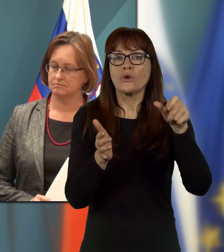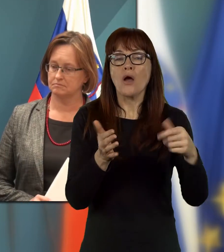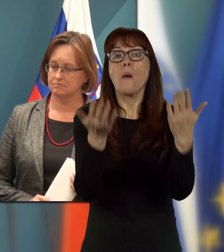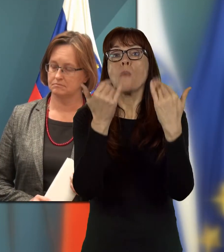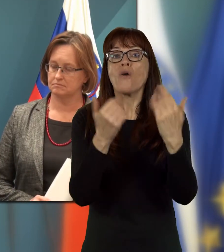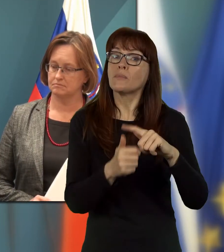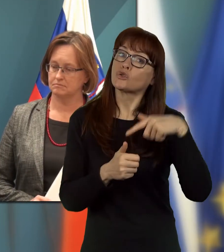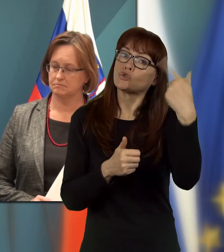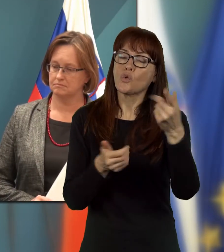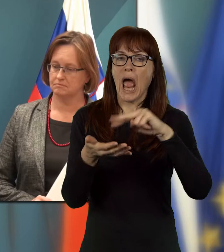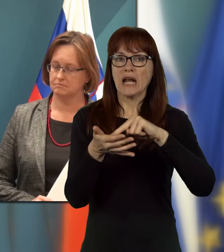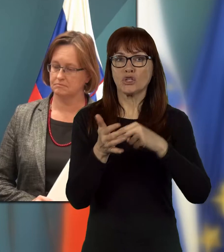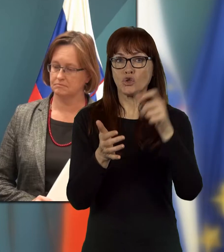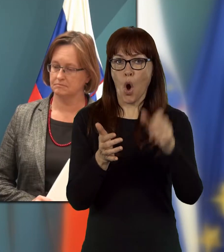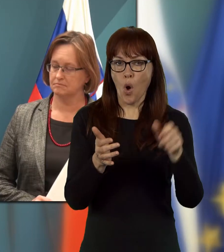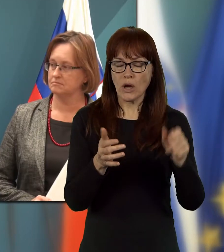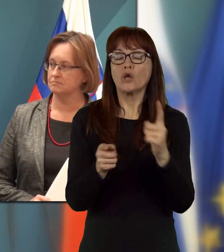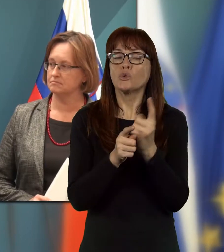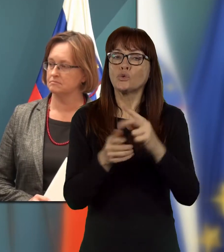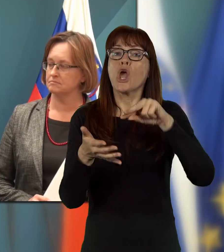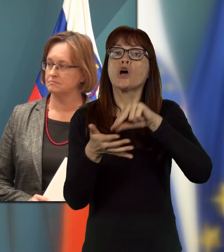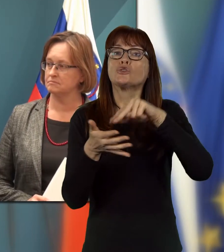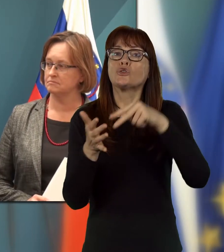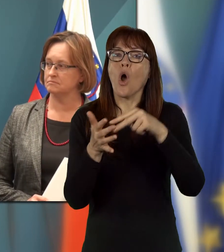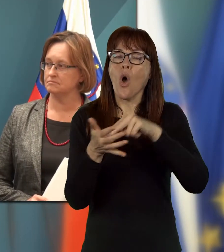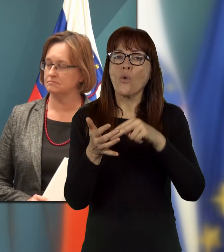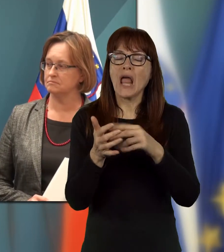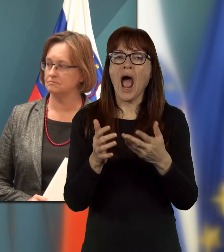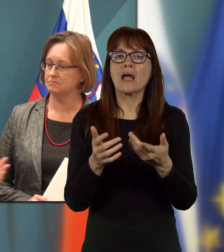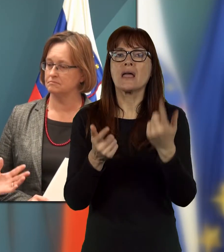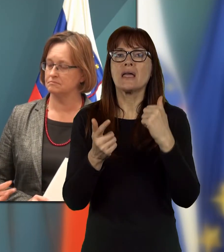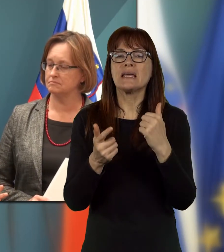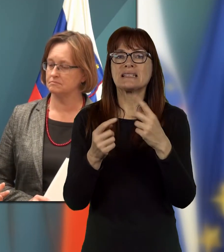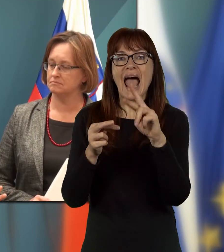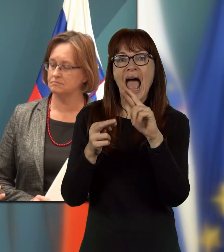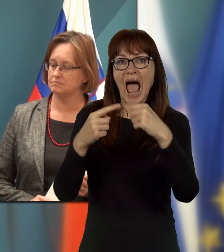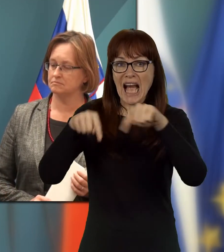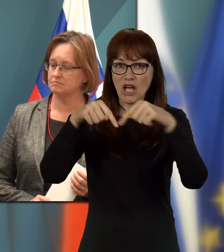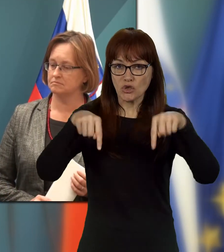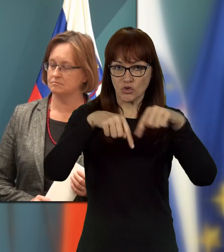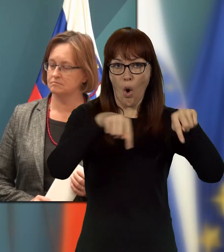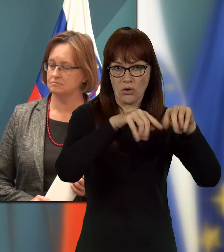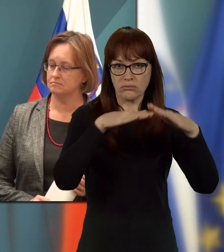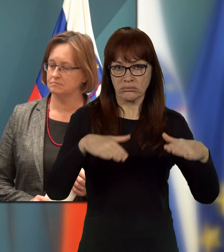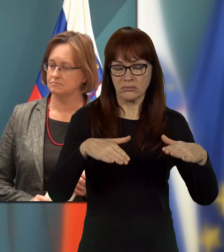povabljenih zunanjih strokovnjakov, kot tudi strokovnjakov iz resorjev.